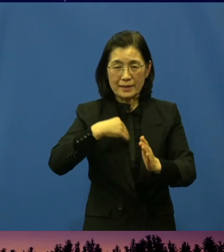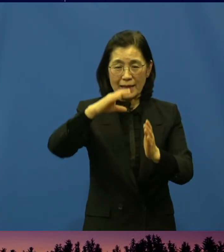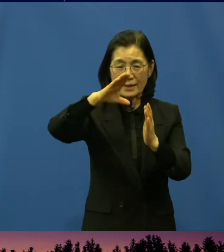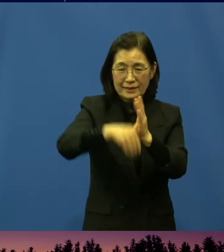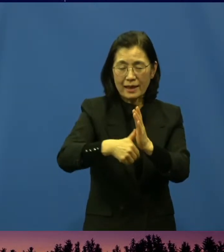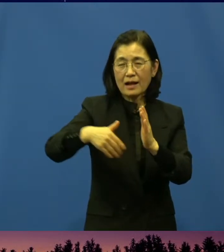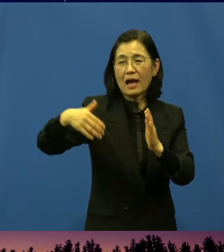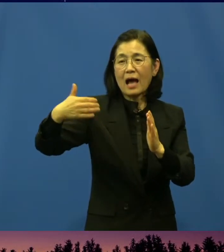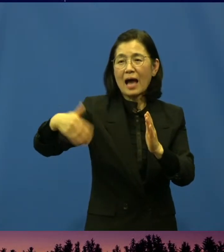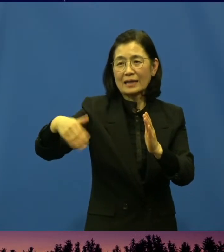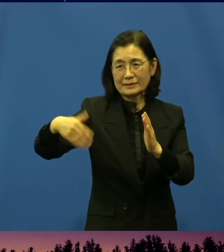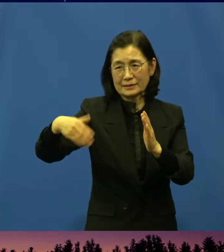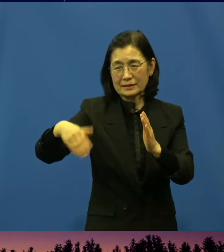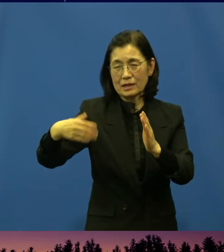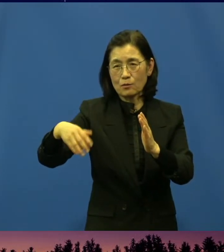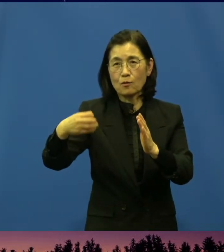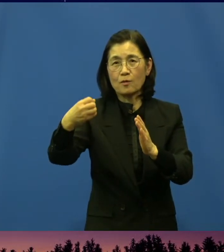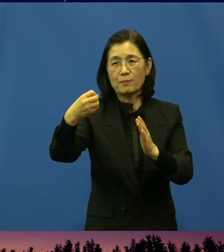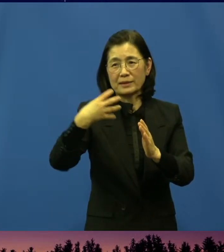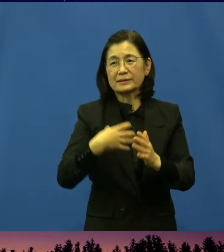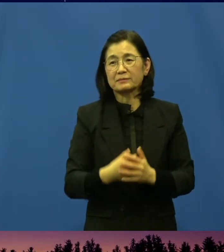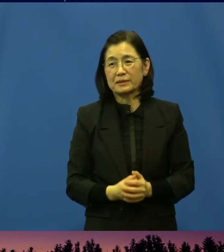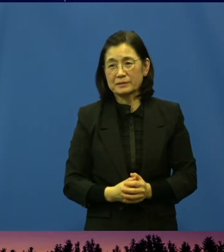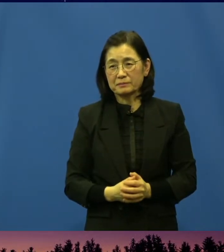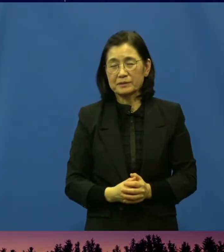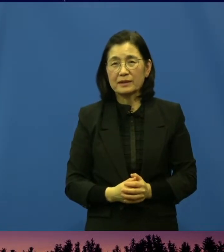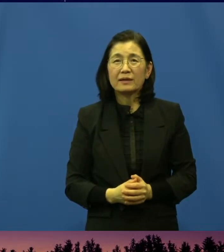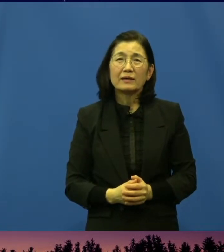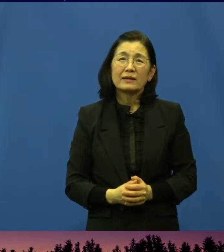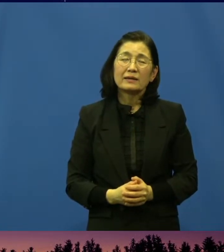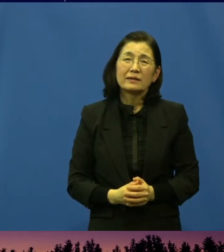주님은 늘 때를 인식하고 사신 거죠.